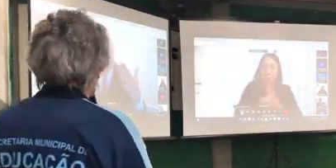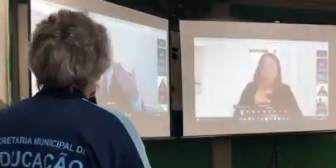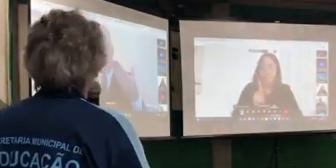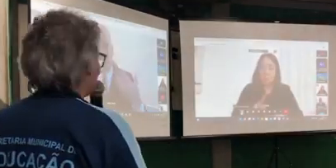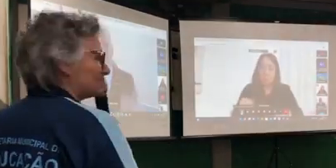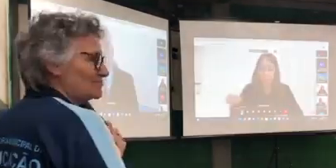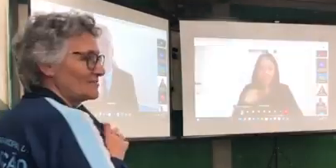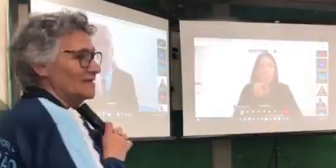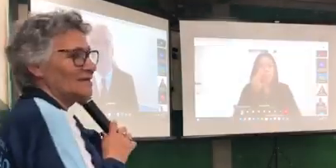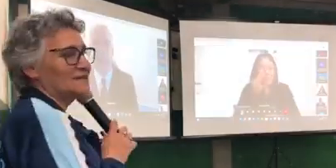presente.